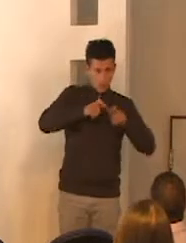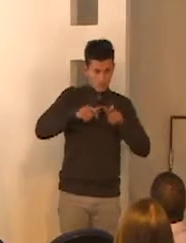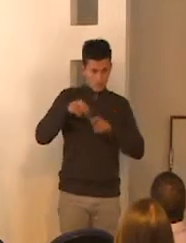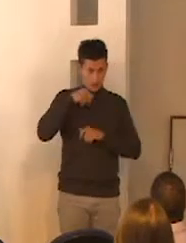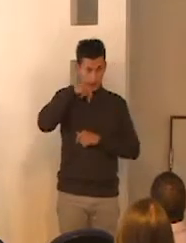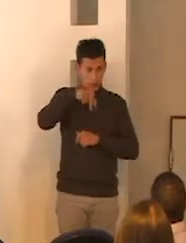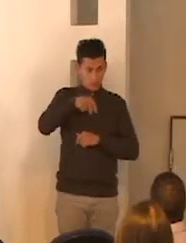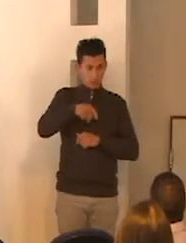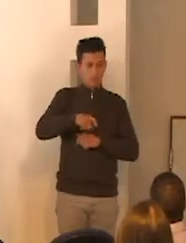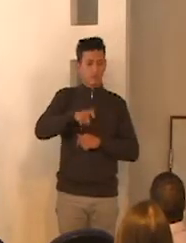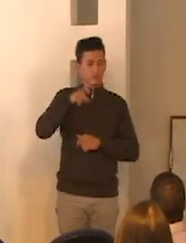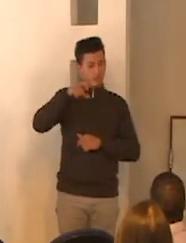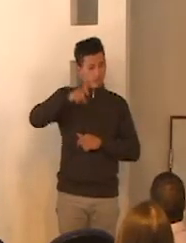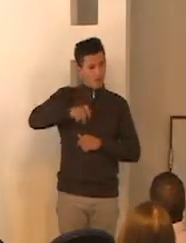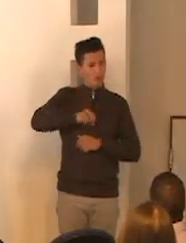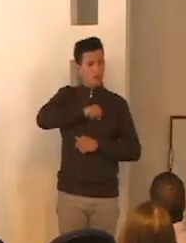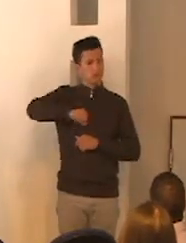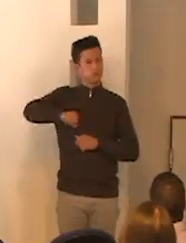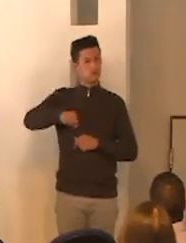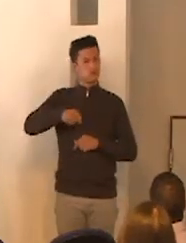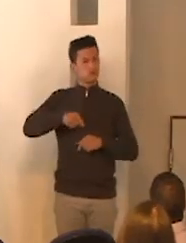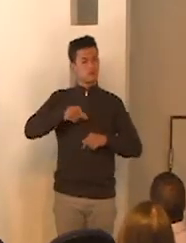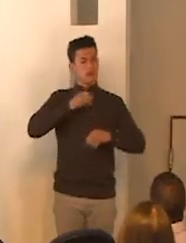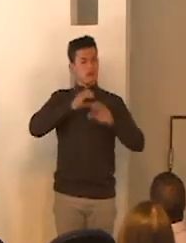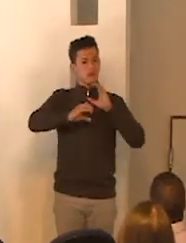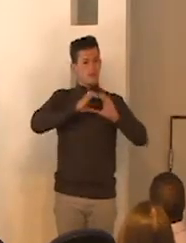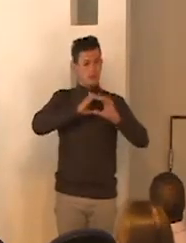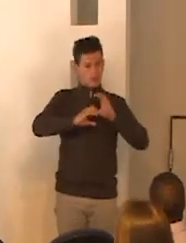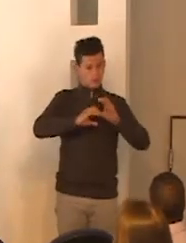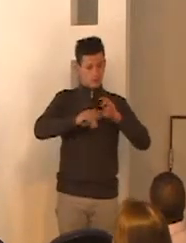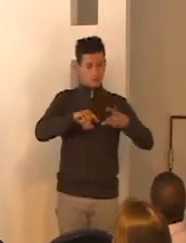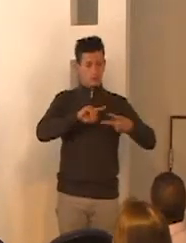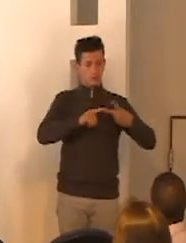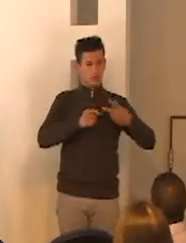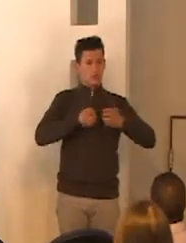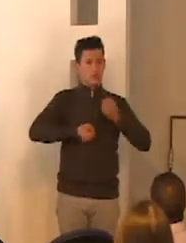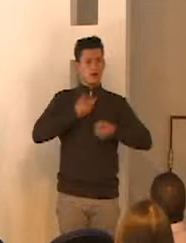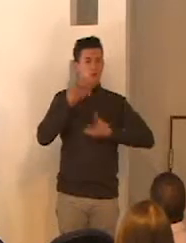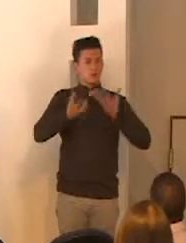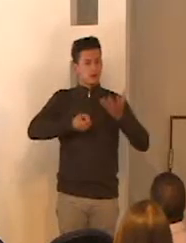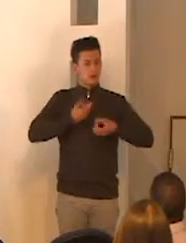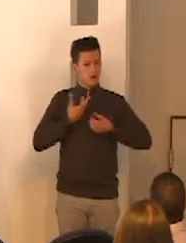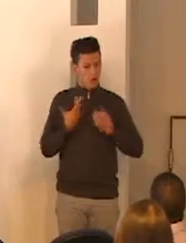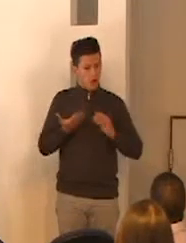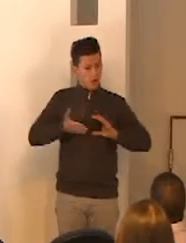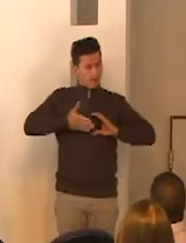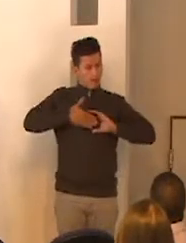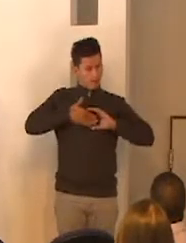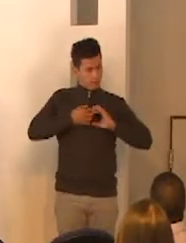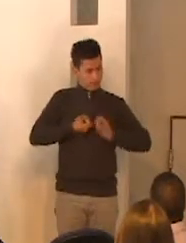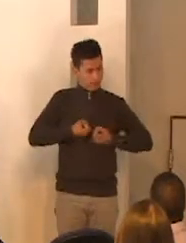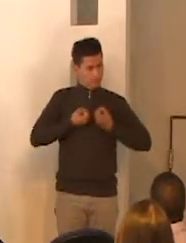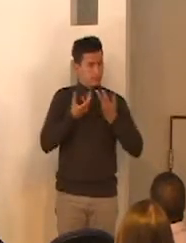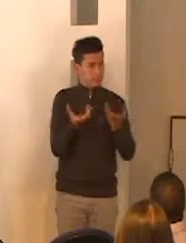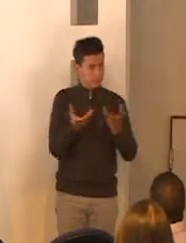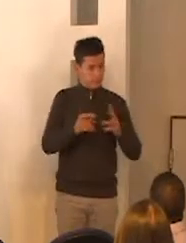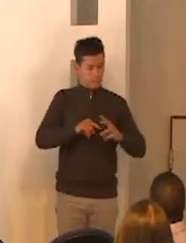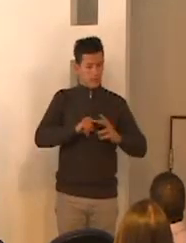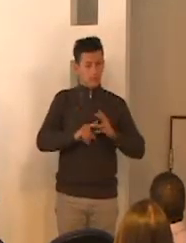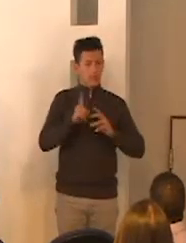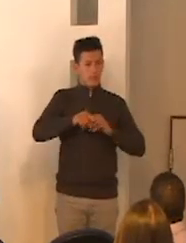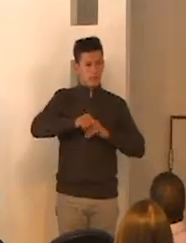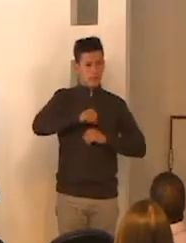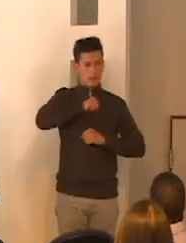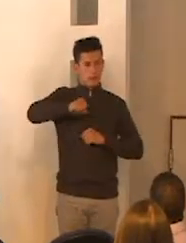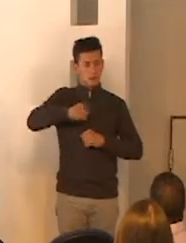a comunicarnos, tenemos derecho a expresar nuestra intimidad, tenemos derecho a expresar